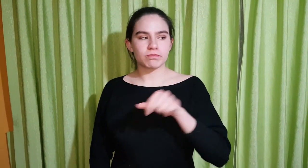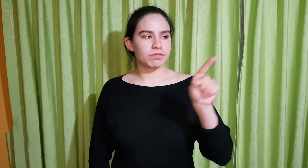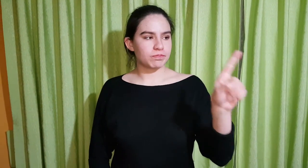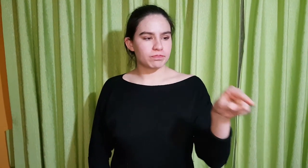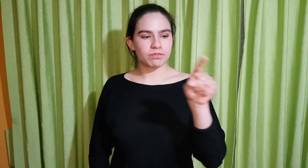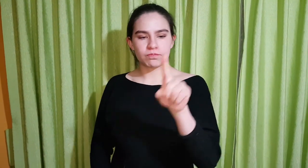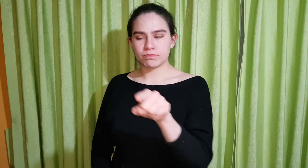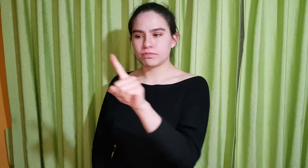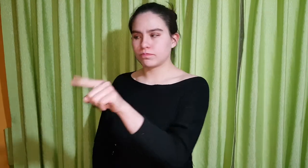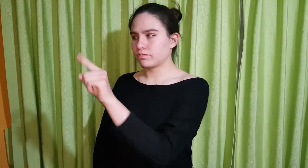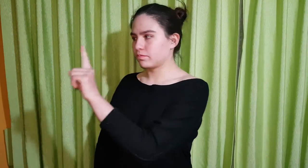ellas.